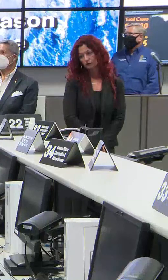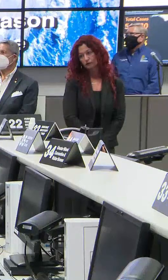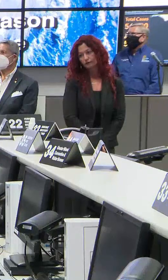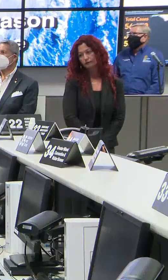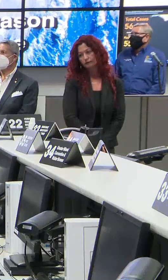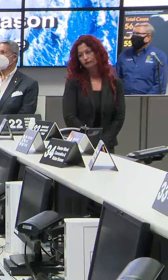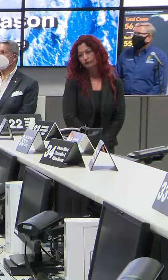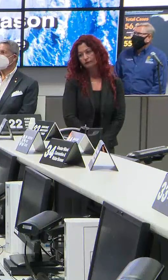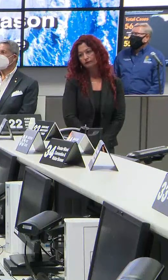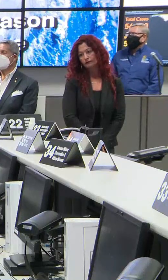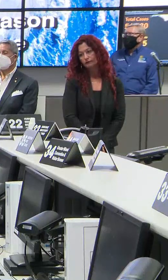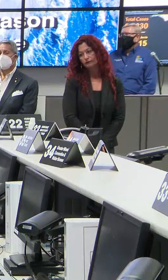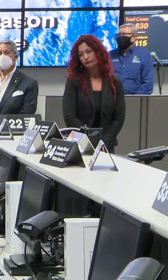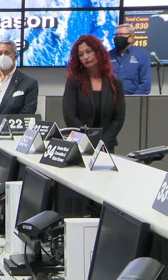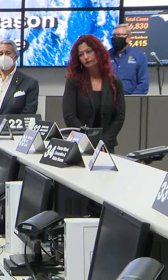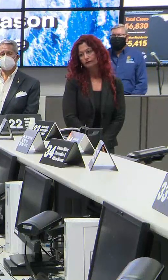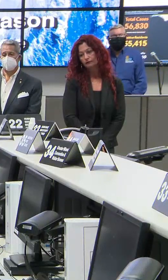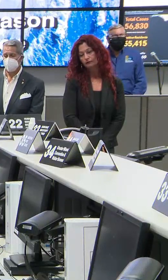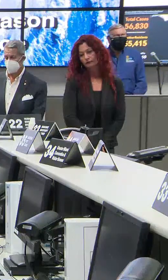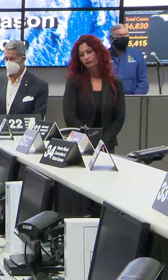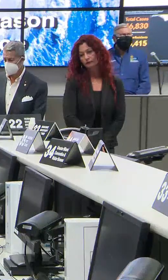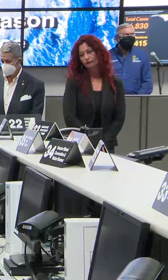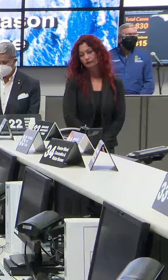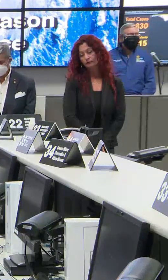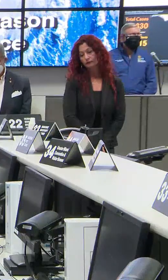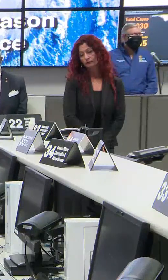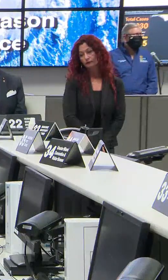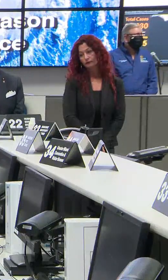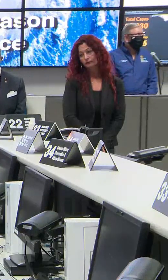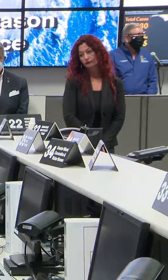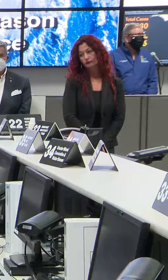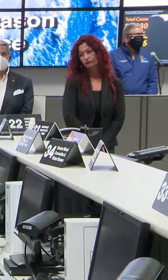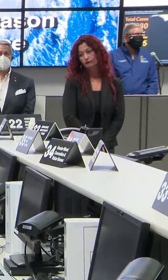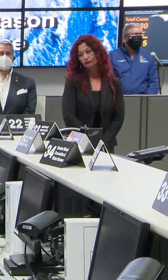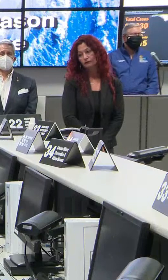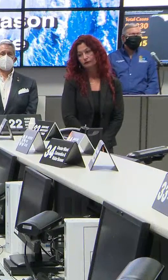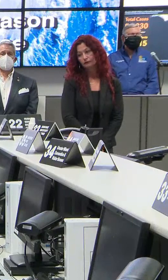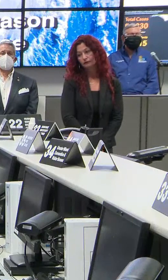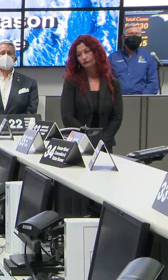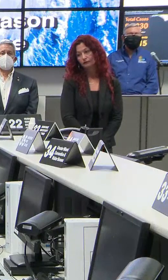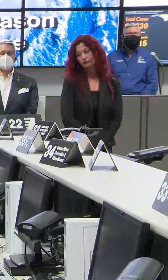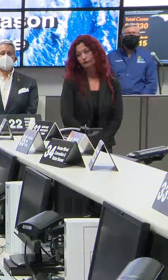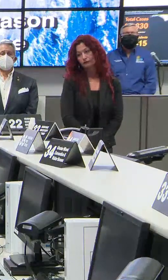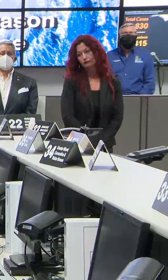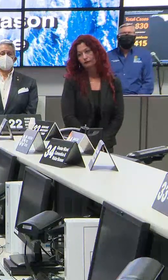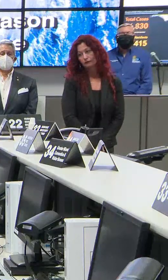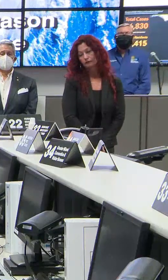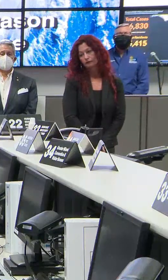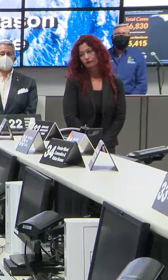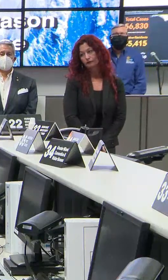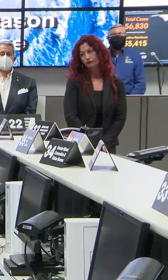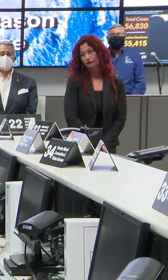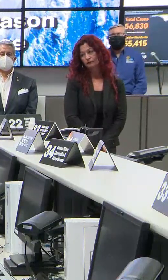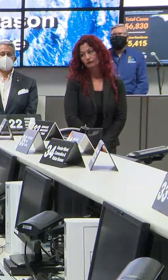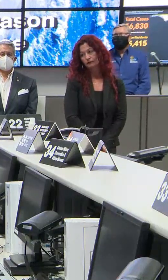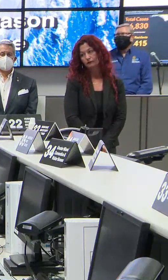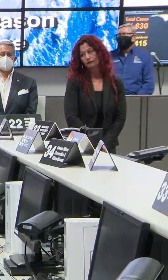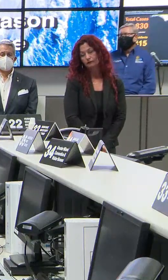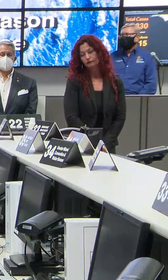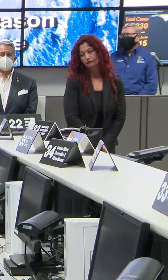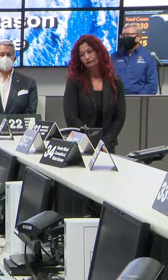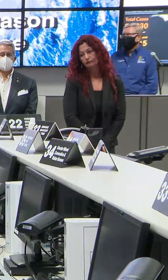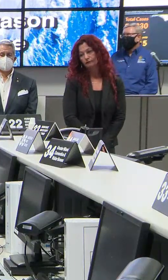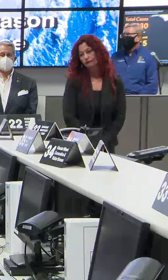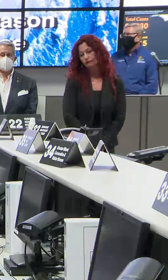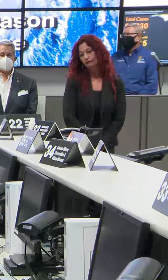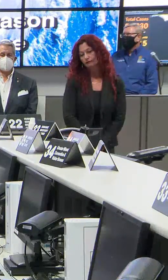por qué eso pasó. Pero quisiera decir que el trabajo del departamento de Miami-Dade y esta comunidad, la